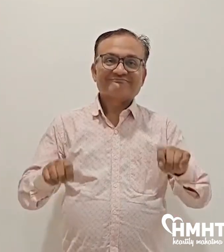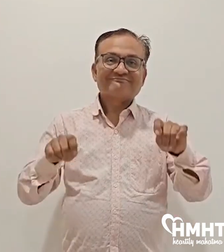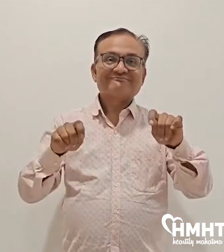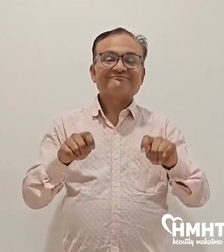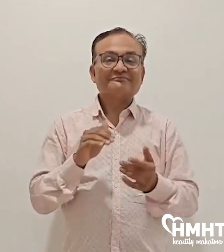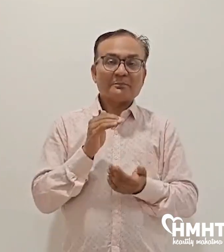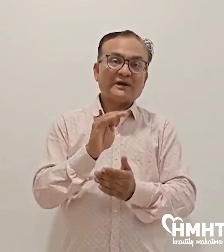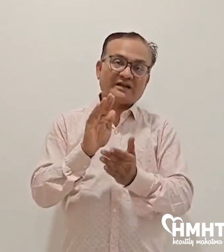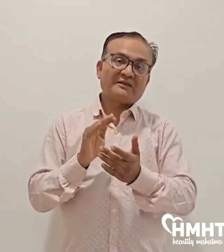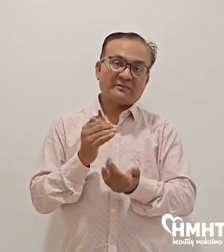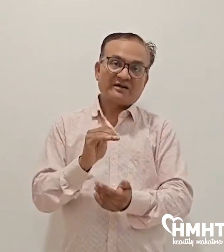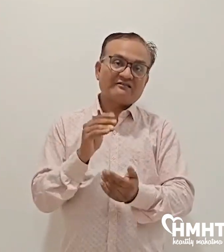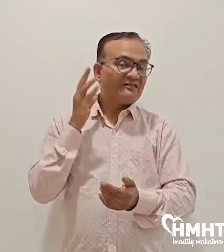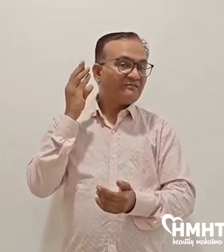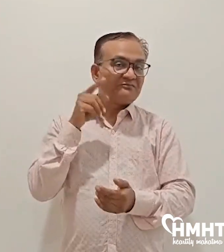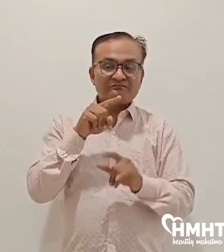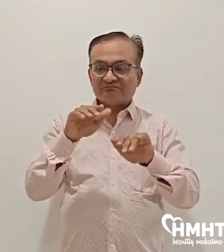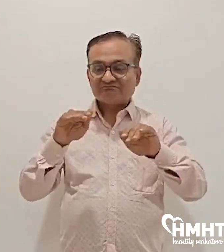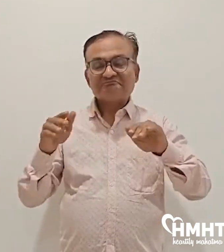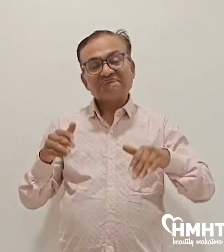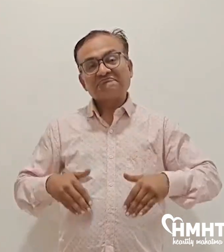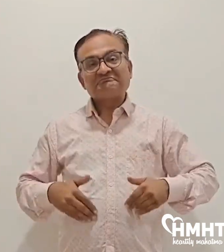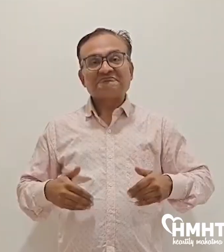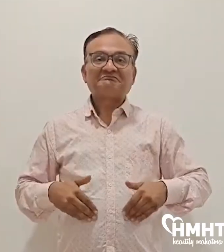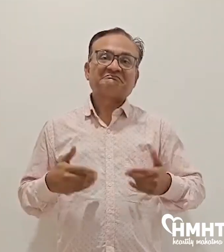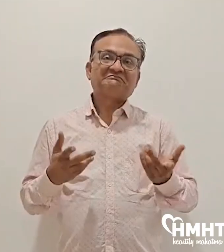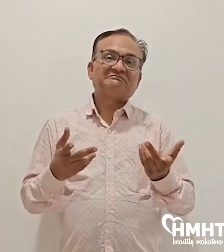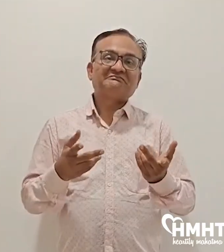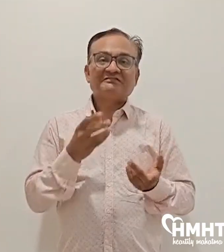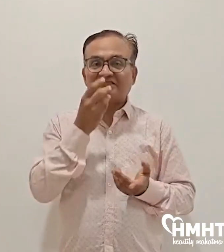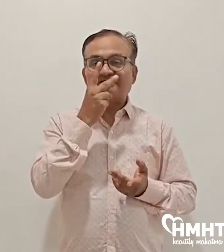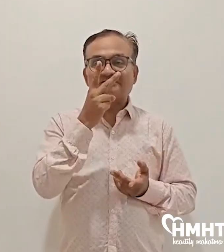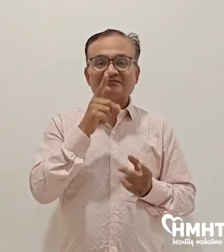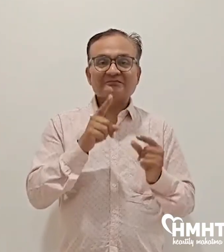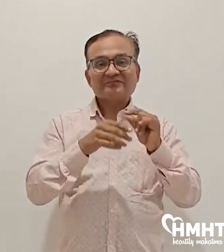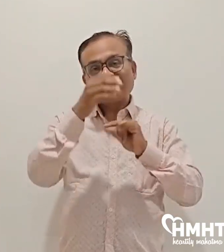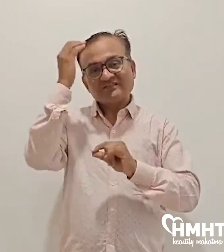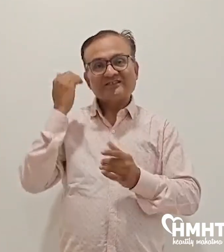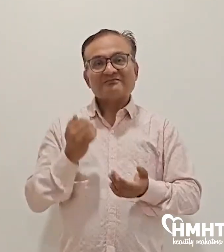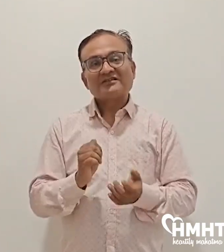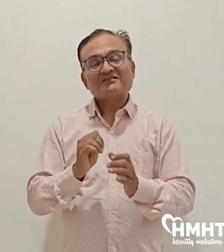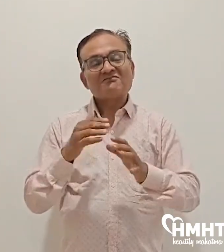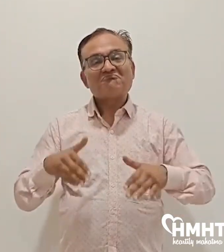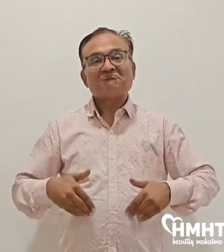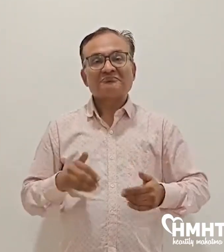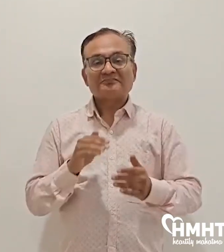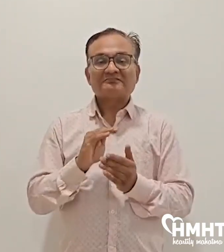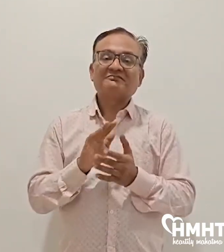Happy birthday Pujyashri. Happy birthday Pujyashri. Happy